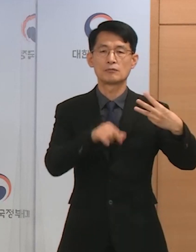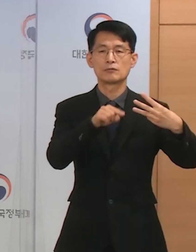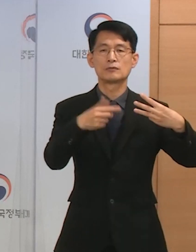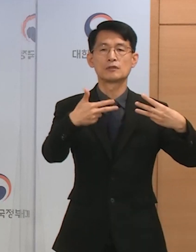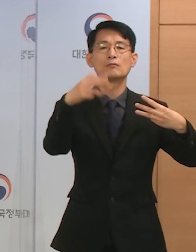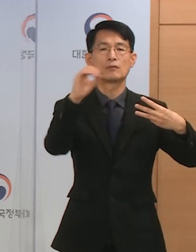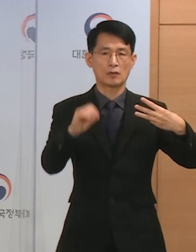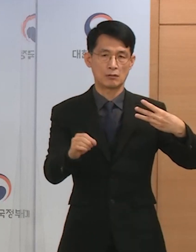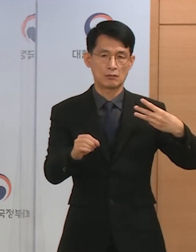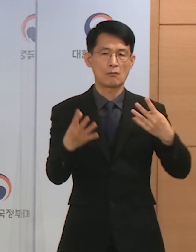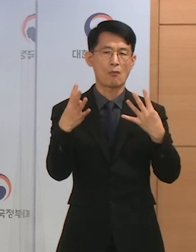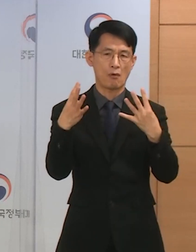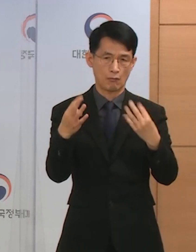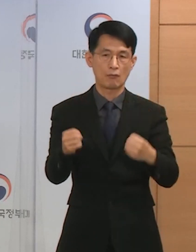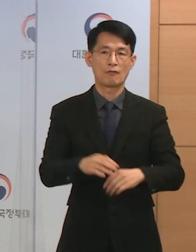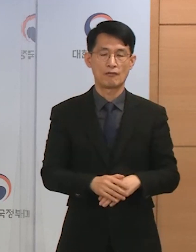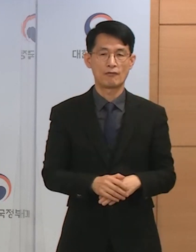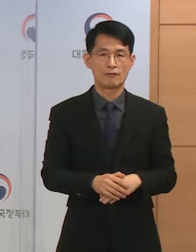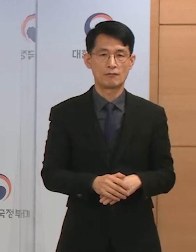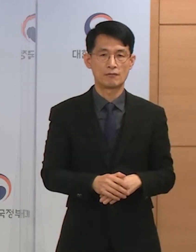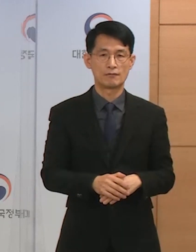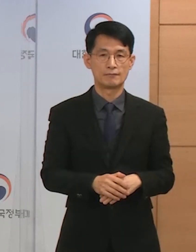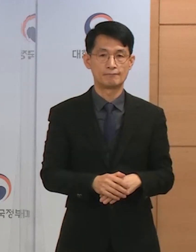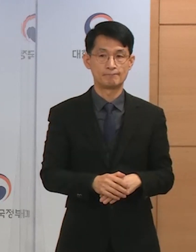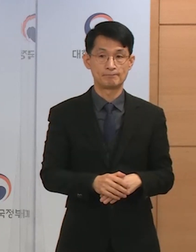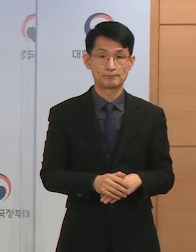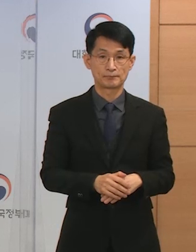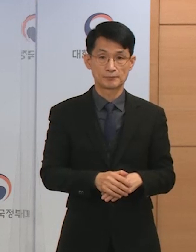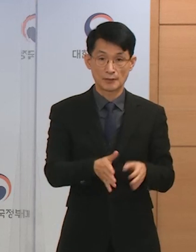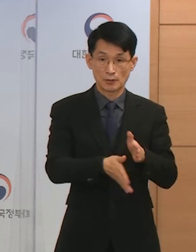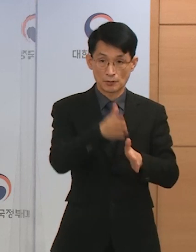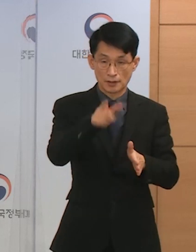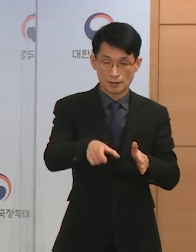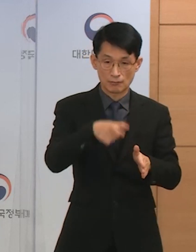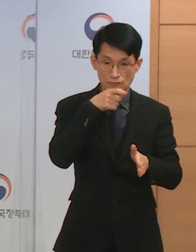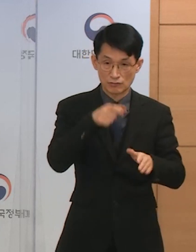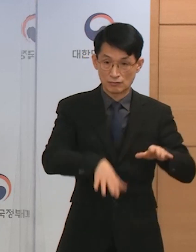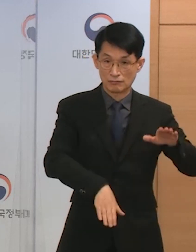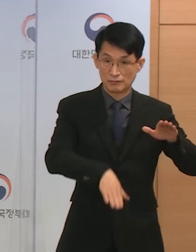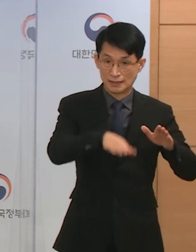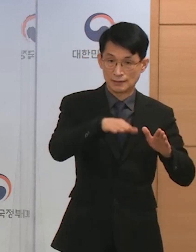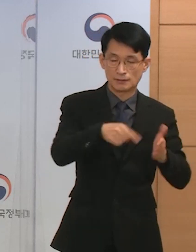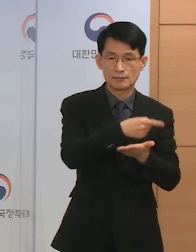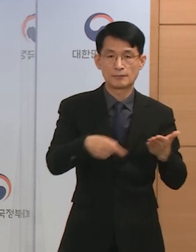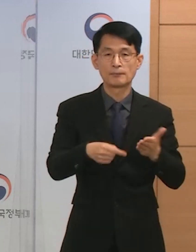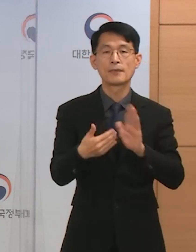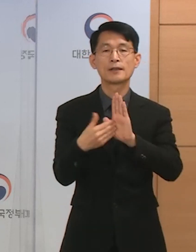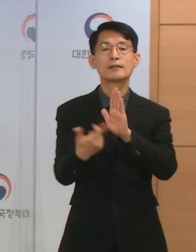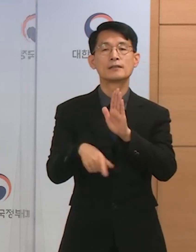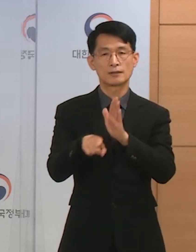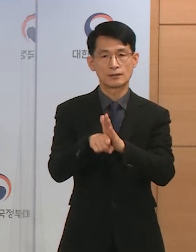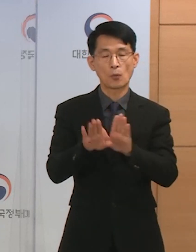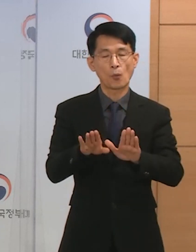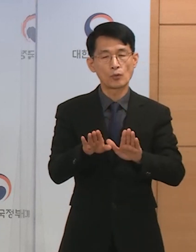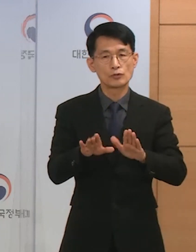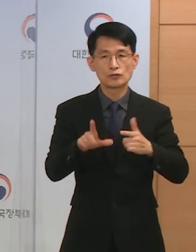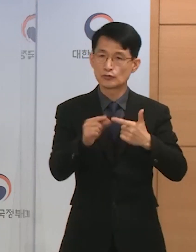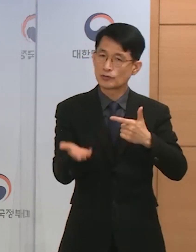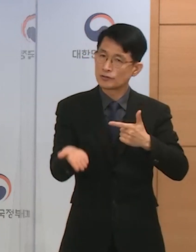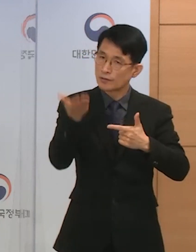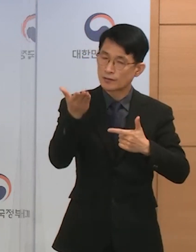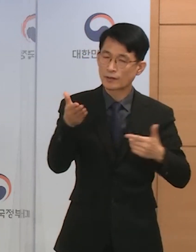63.7%로 가장 많은 비중을 차지함에 따라 도심 침수 피해 예방을 위해 올해